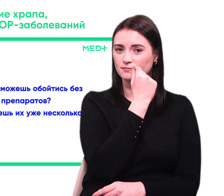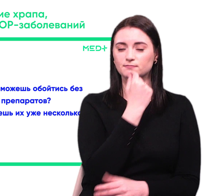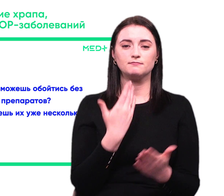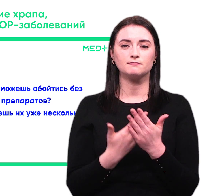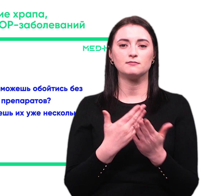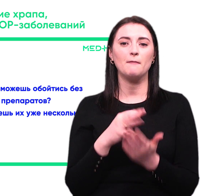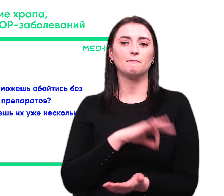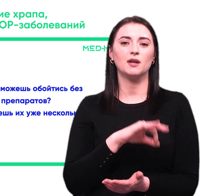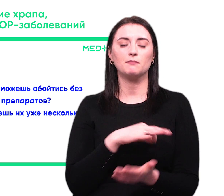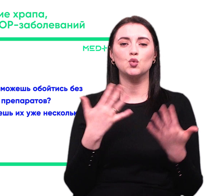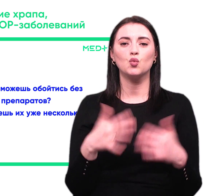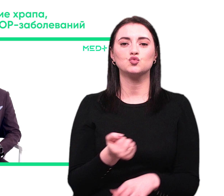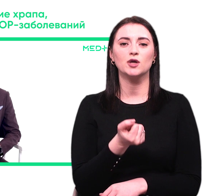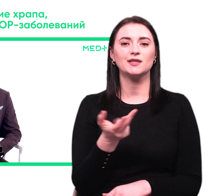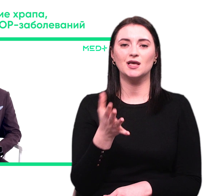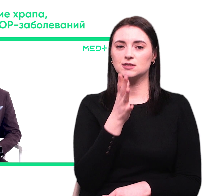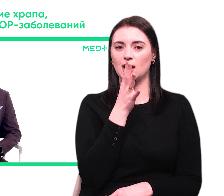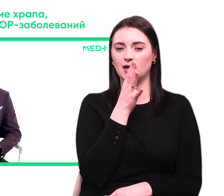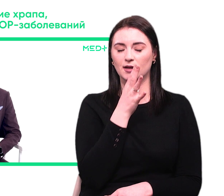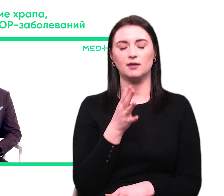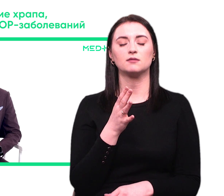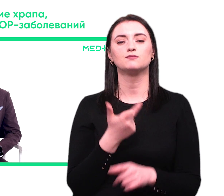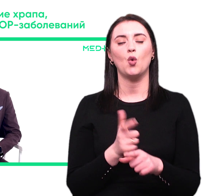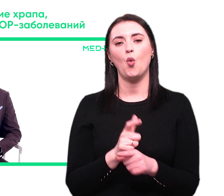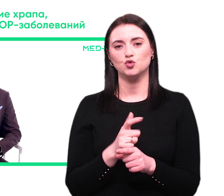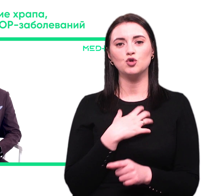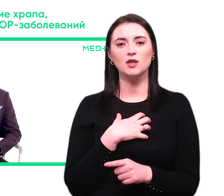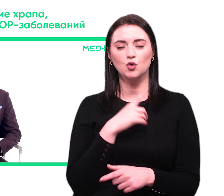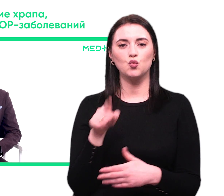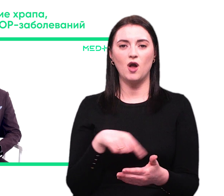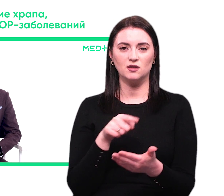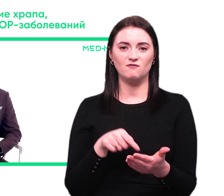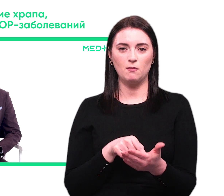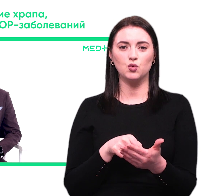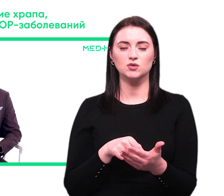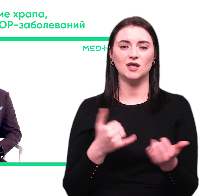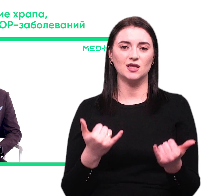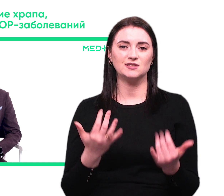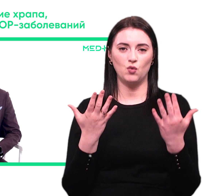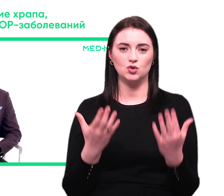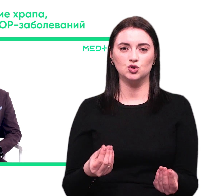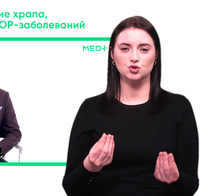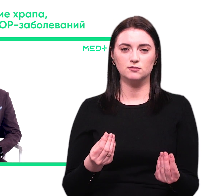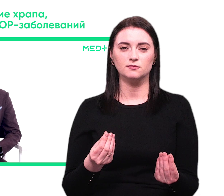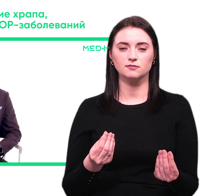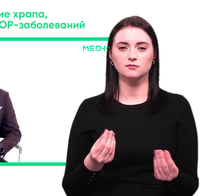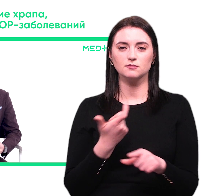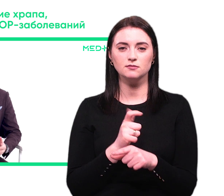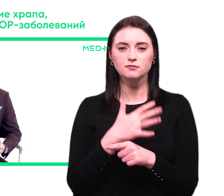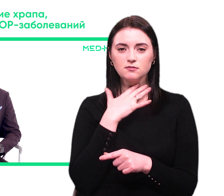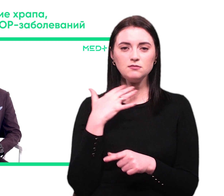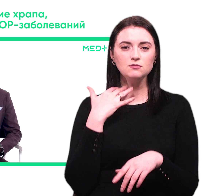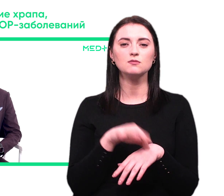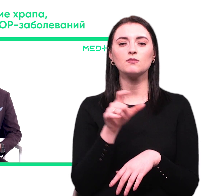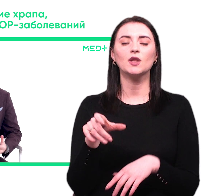Например, применяешь их уже несколько лет. Очень актуальный вопрос, потому что на сегодняшний день очень многие